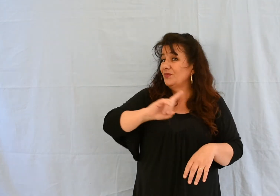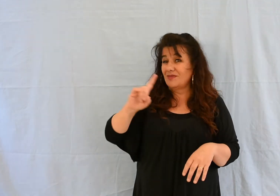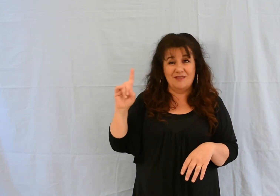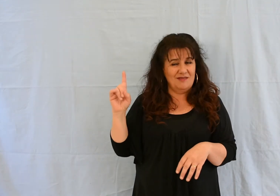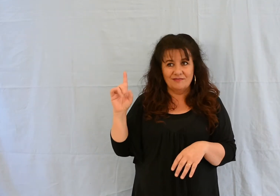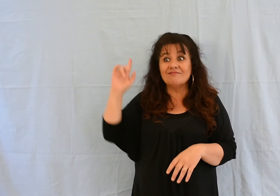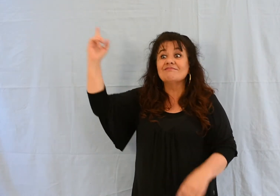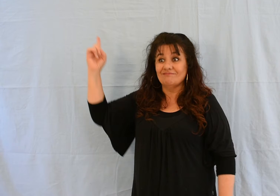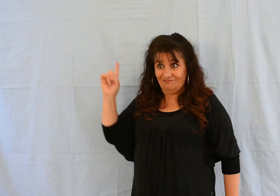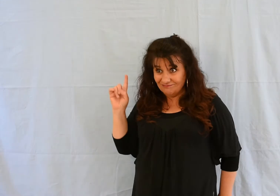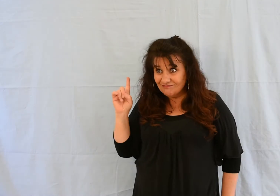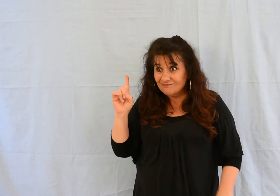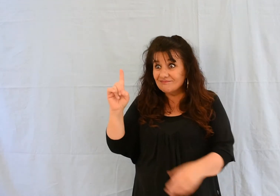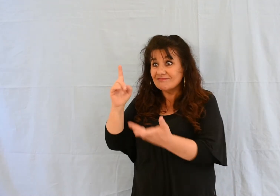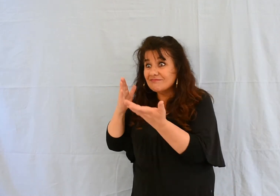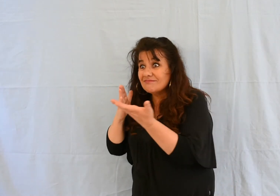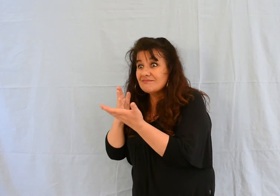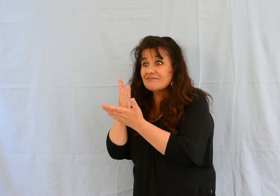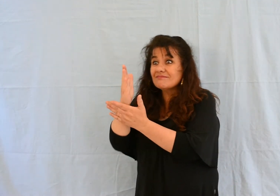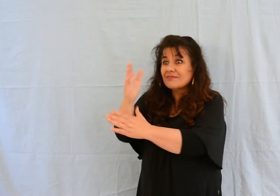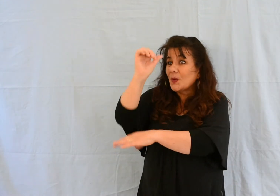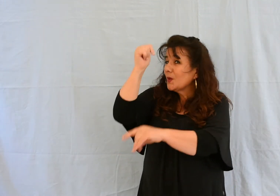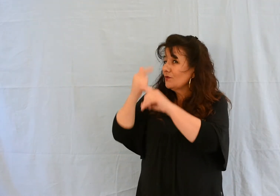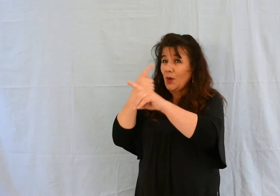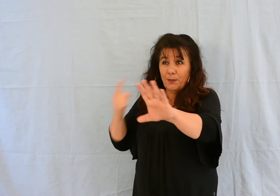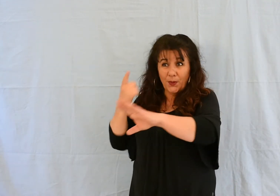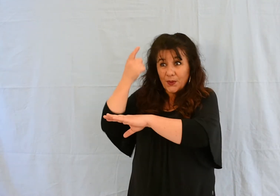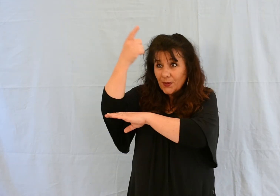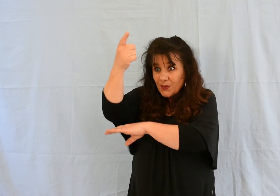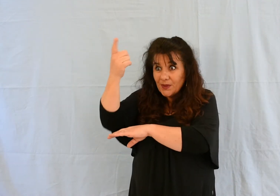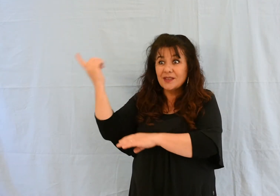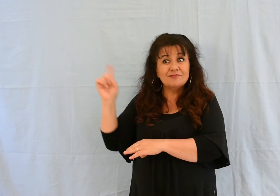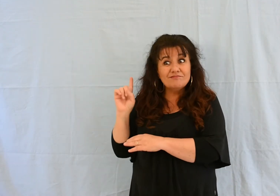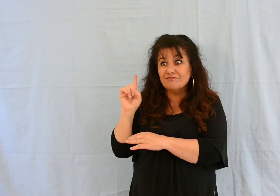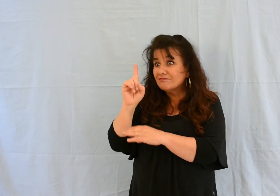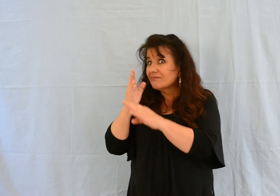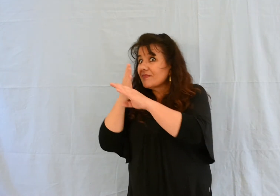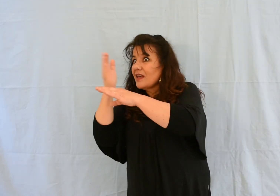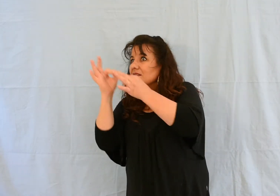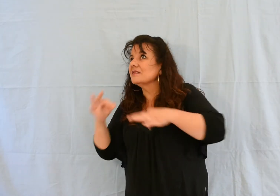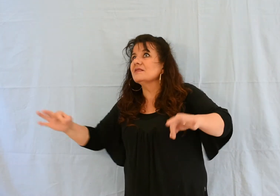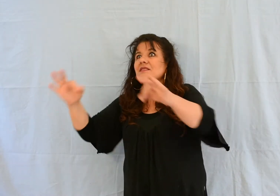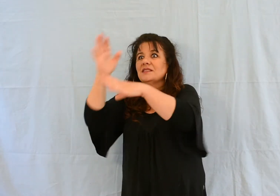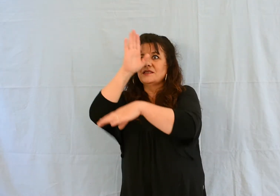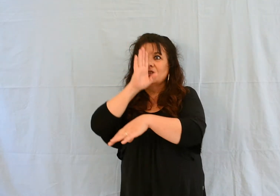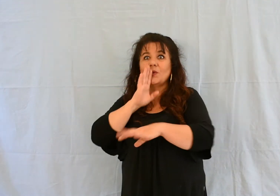Il est entré une fois pour toutes dans le sanctuaire, en répandant